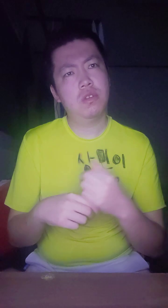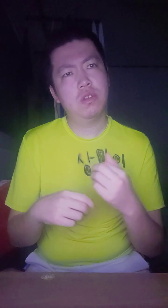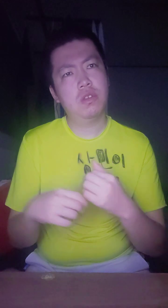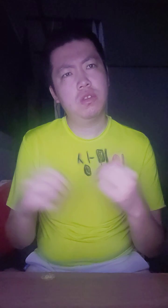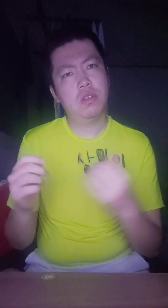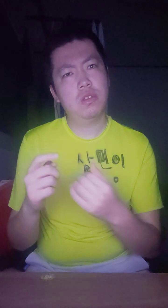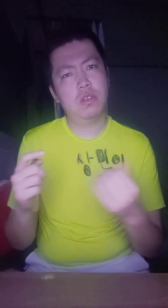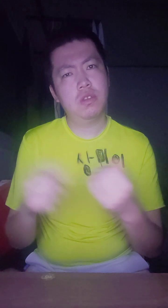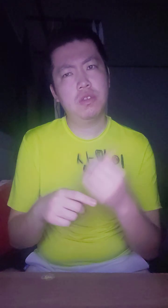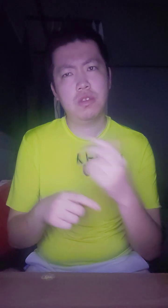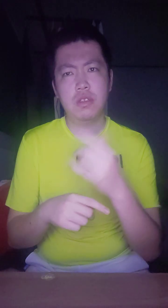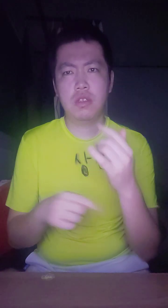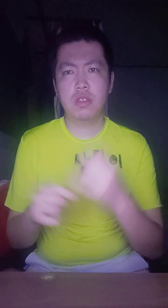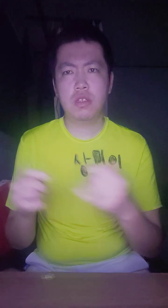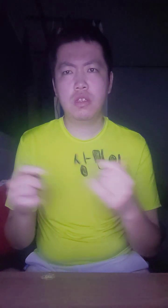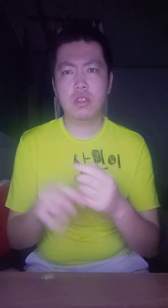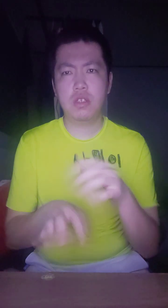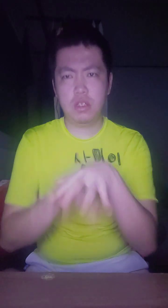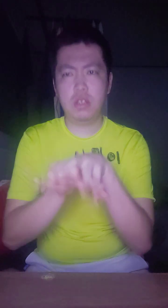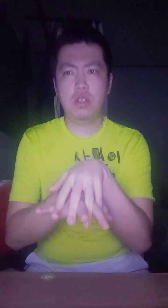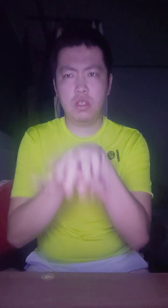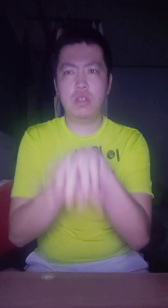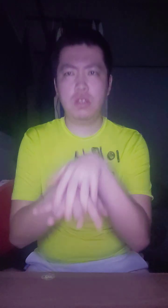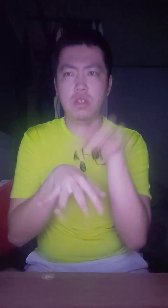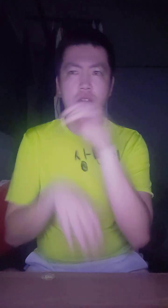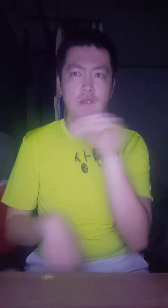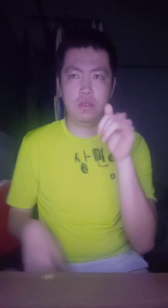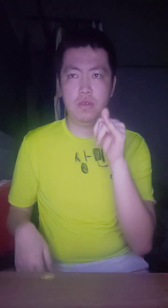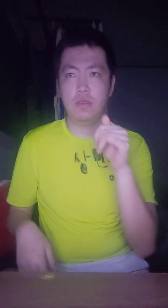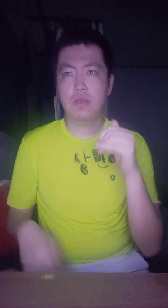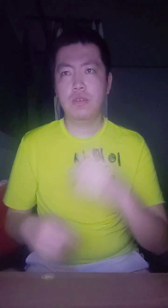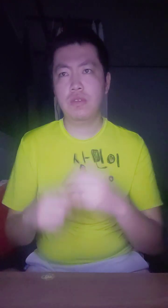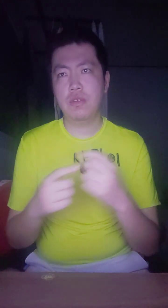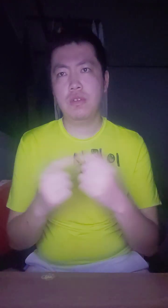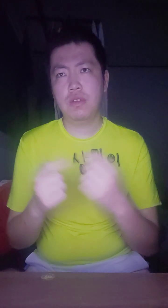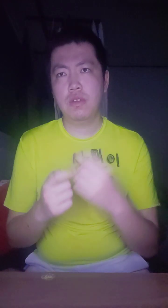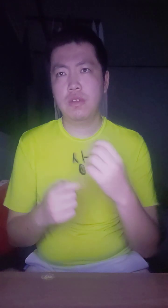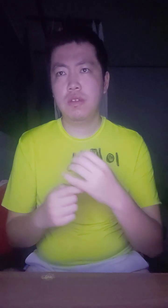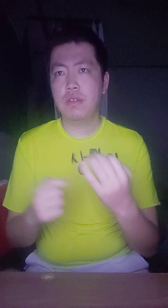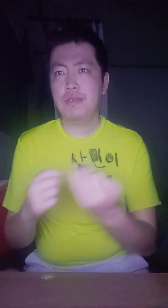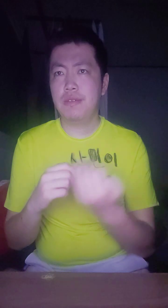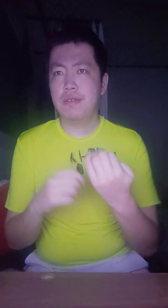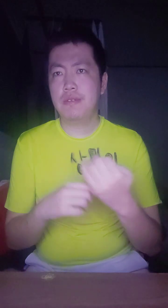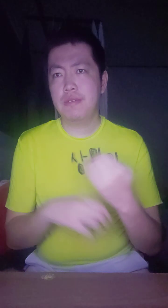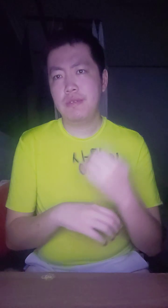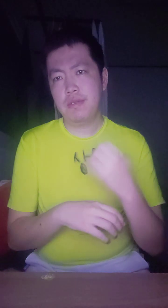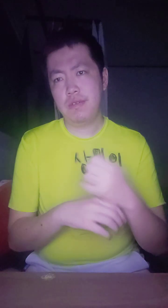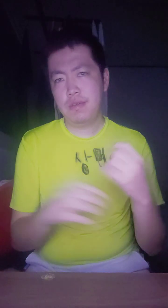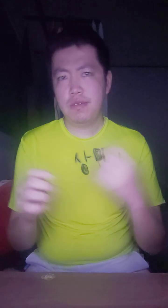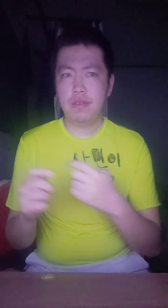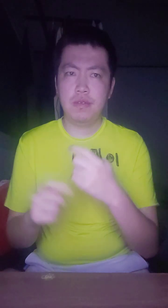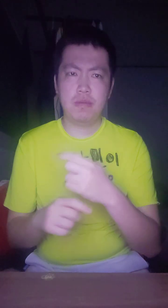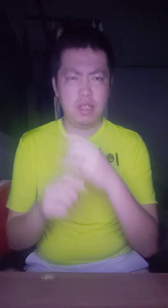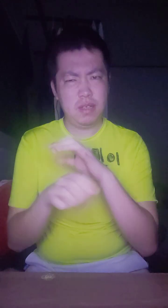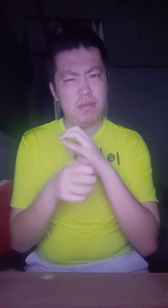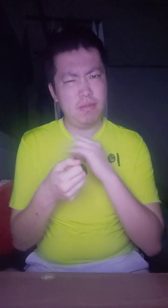상태로 친구가 심폐소생술을 시행하고 있었고 저희 구급대원이 재차 의식, 호흡, 맥박 확인한